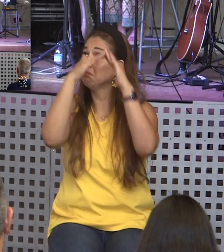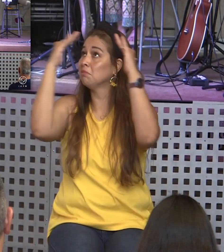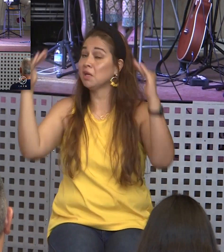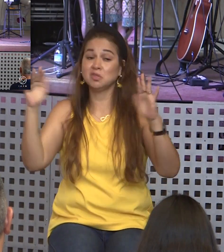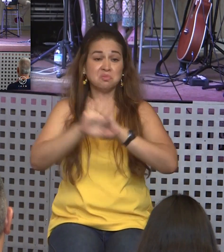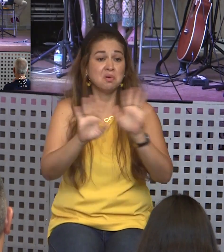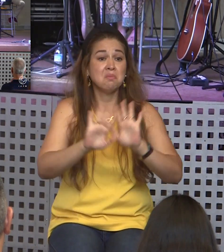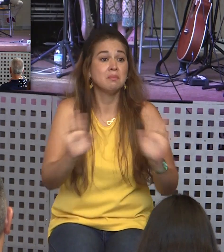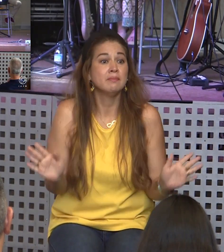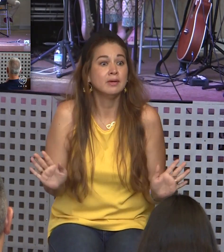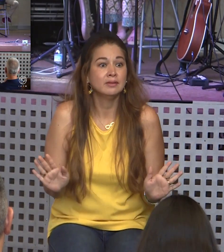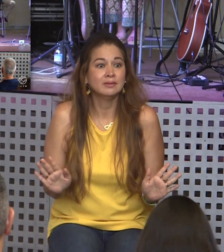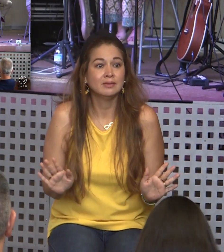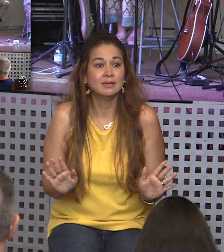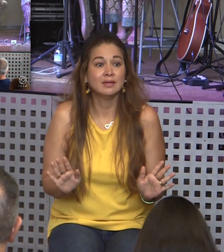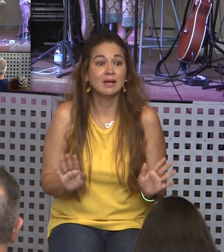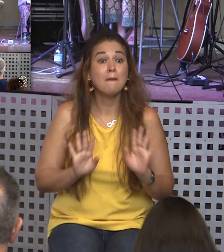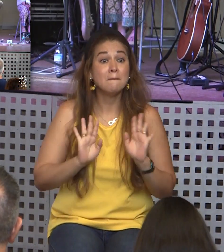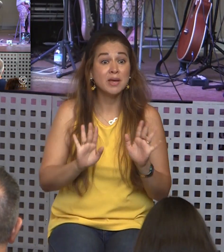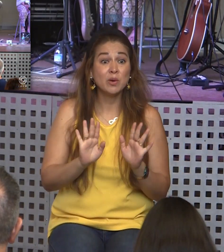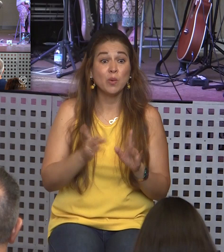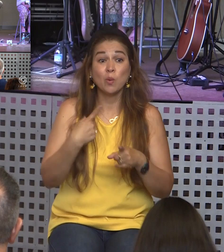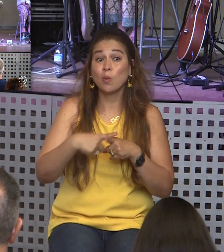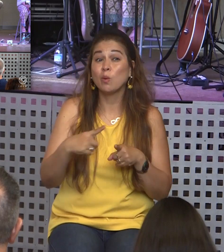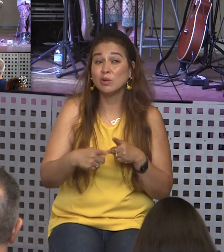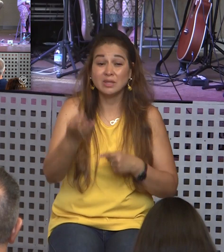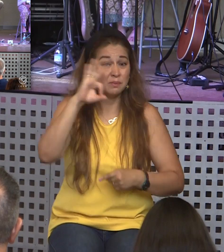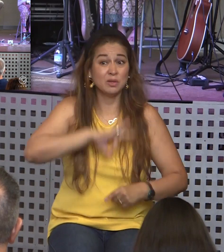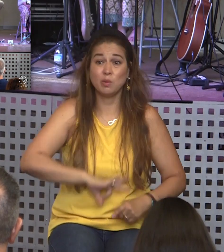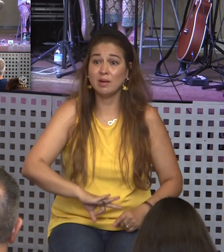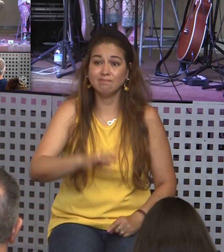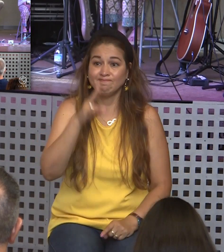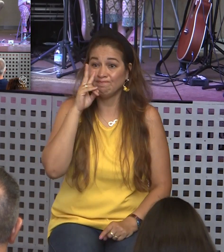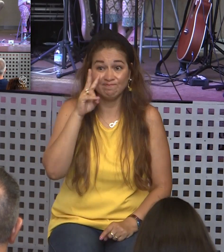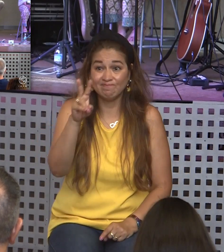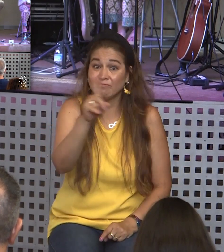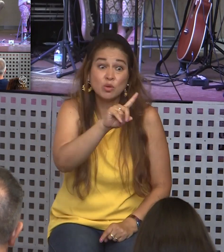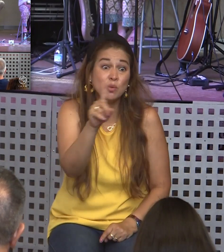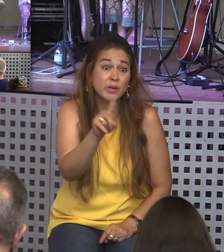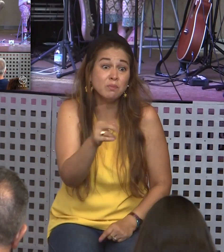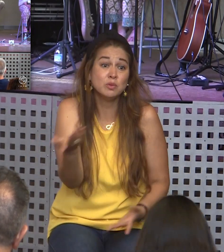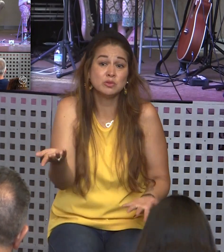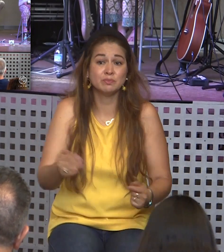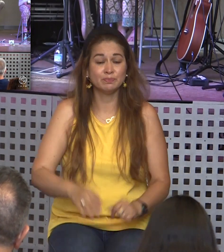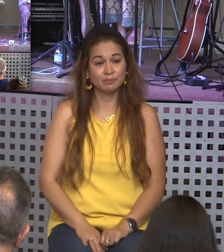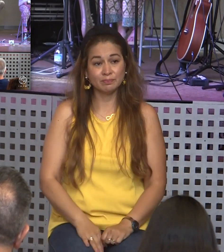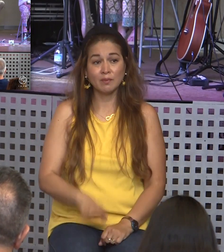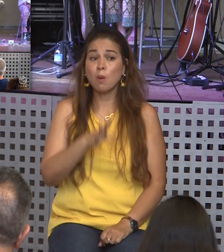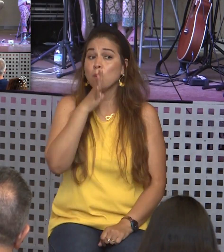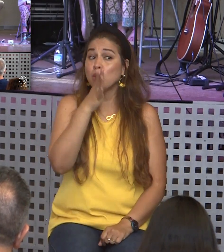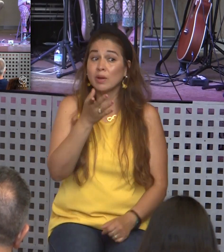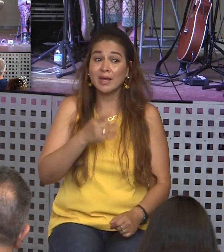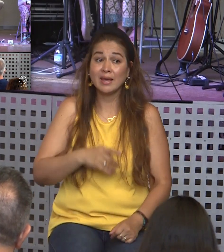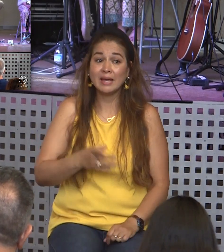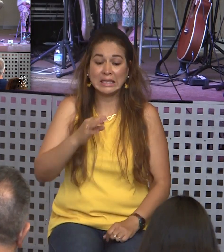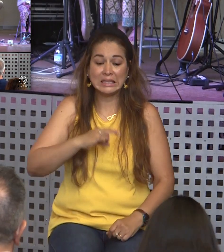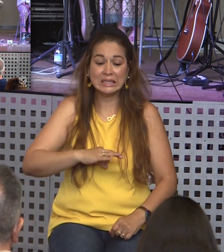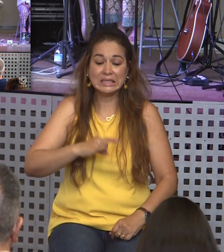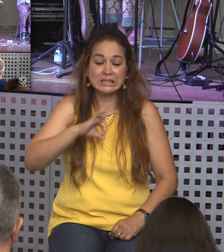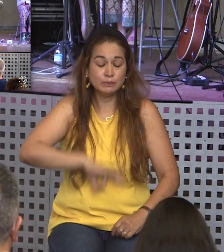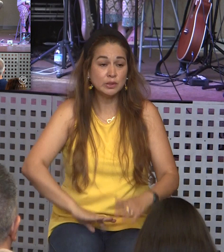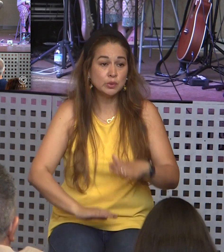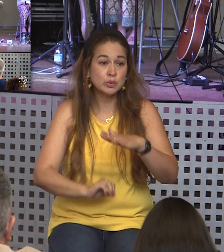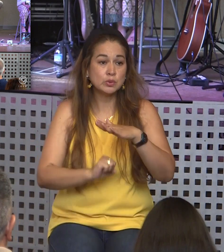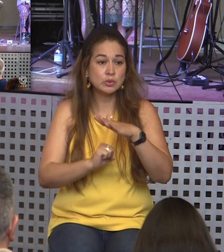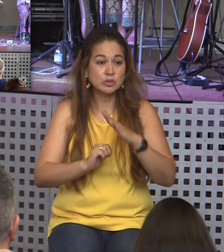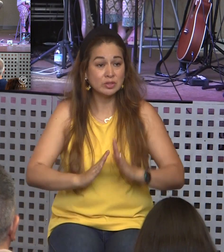Y el Señor les ayuda, como digo, con las parábolas. Causante de nuestra ceguera, por supuesto, fue el diablo. Lo sabemos, y he